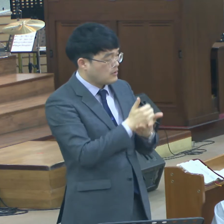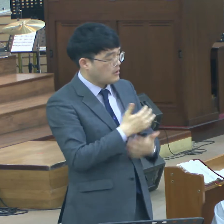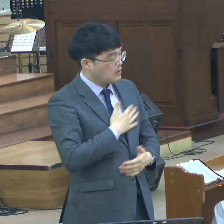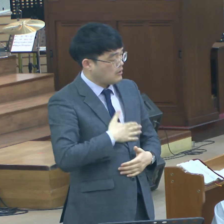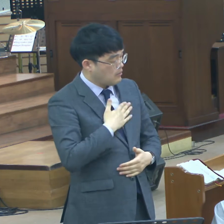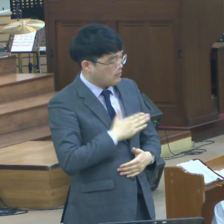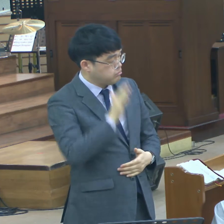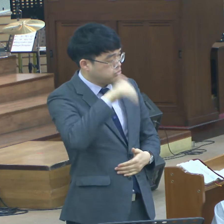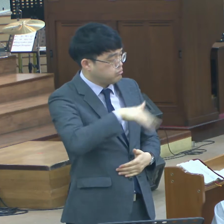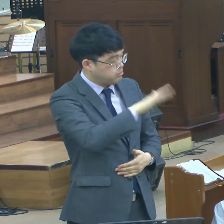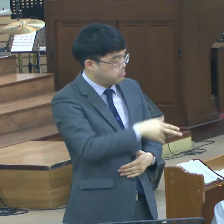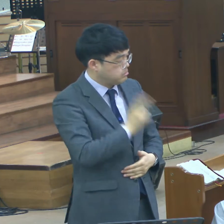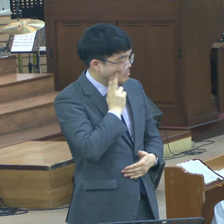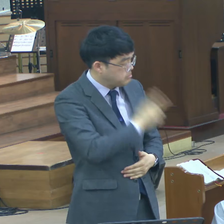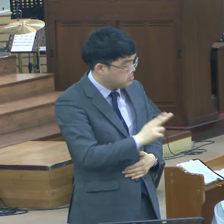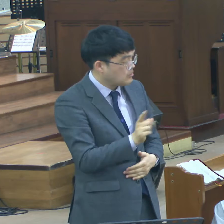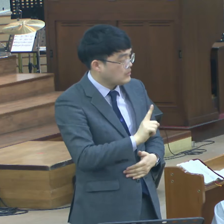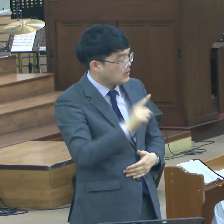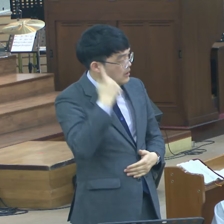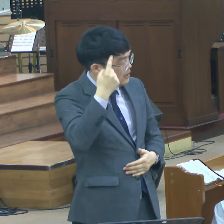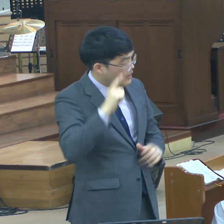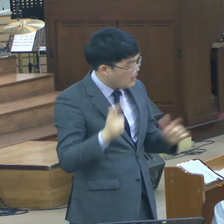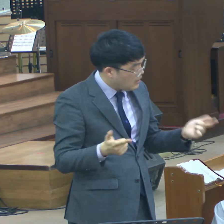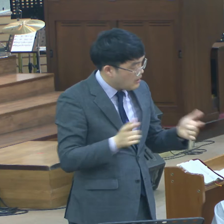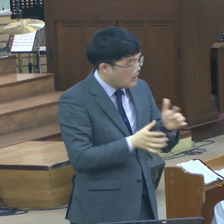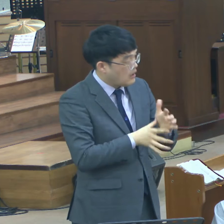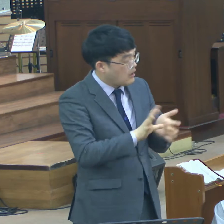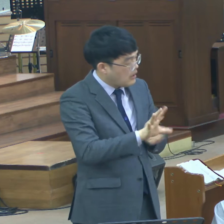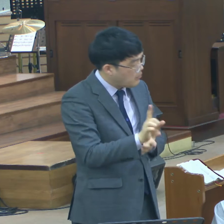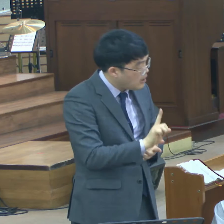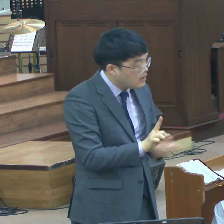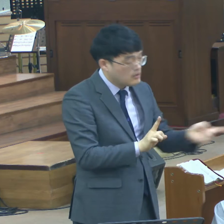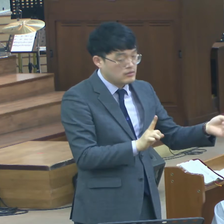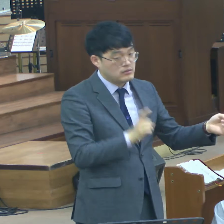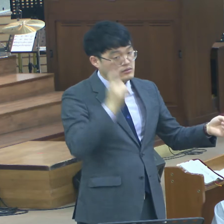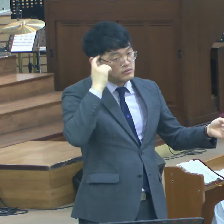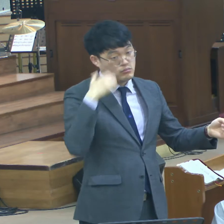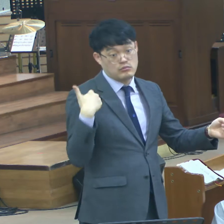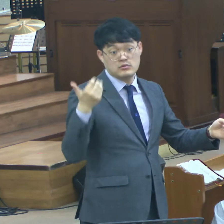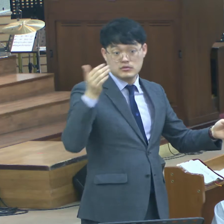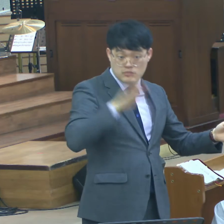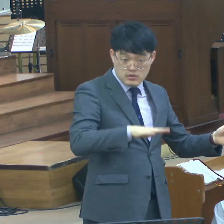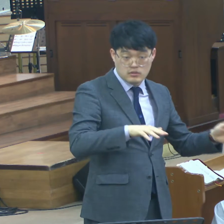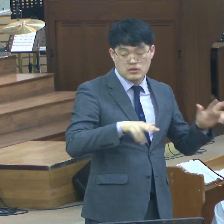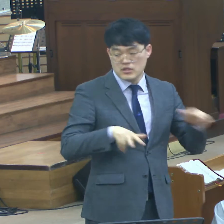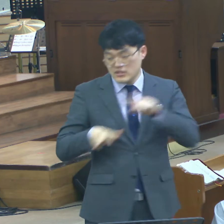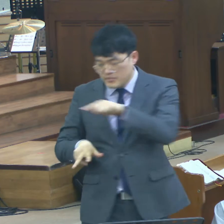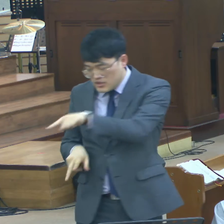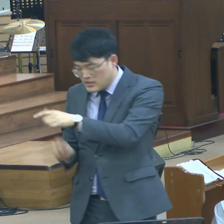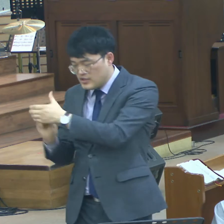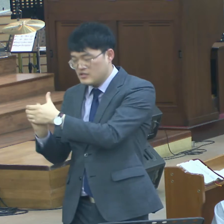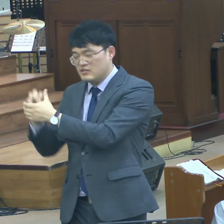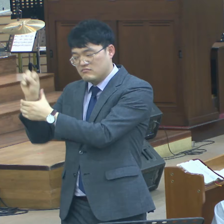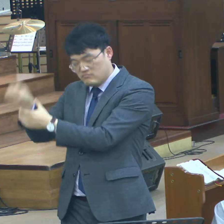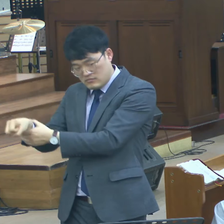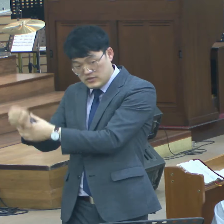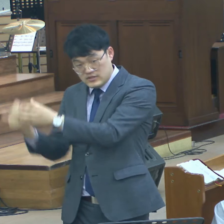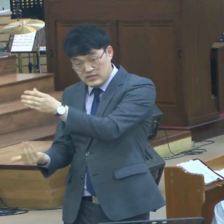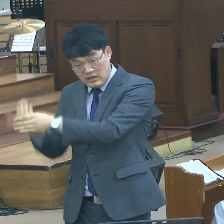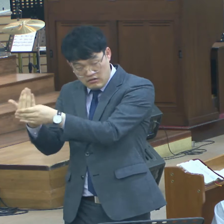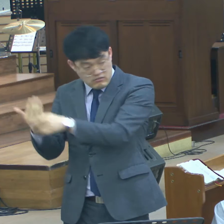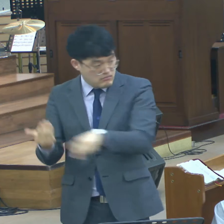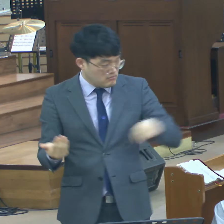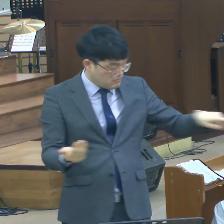무화과 나무에게 저주를 하고 올라가셨기 때문에 성전에 가서 주님은 성전이 이제는 희망이